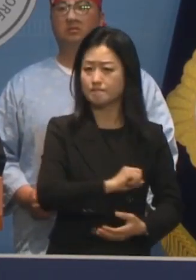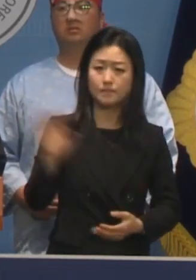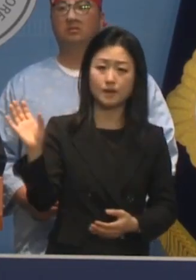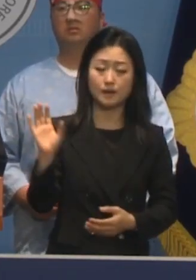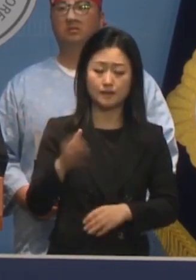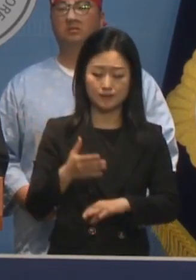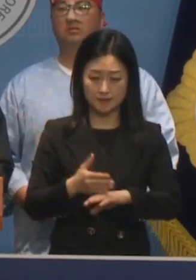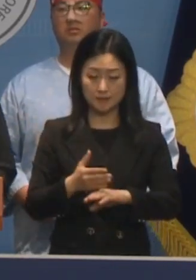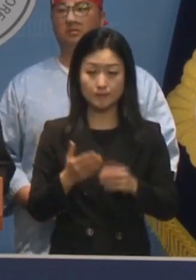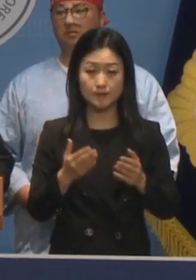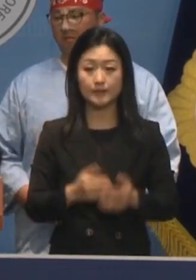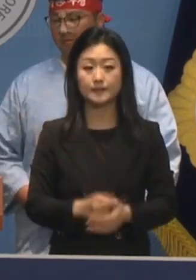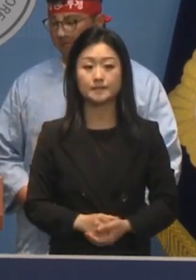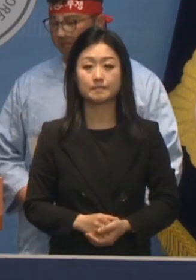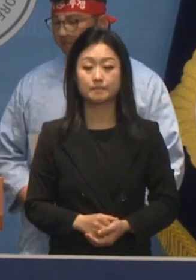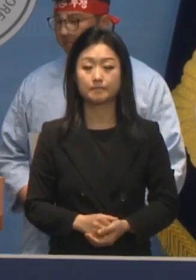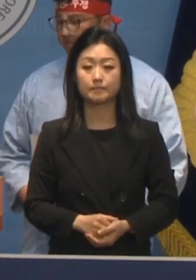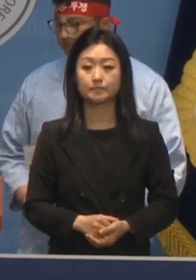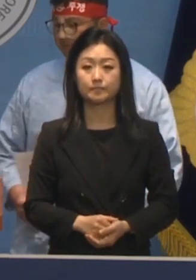고맙습니다.